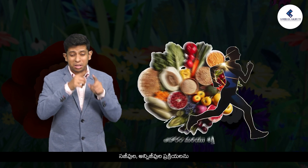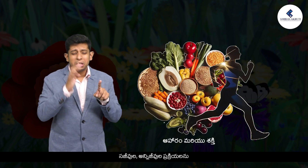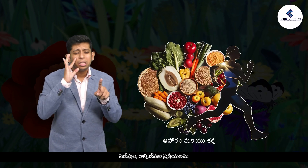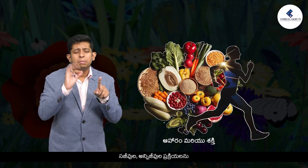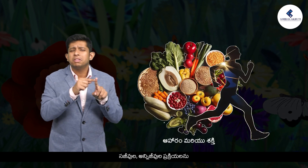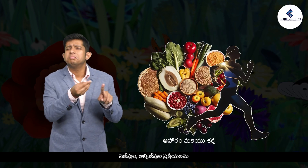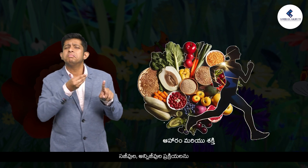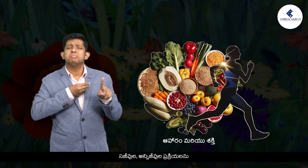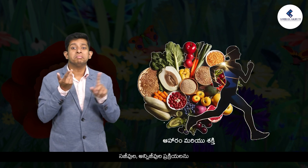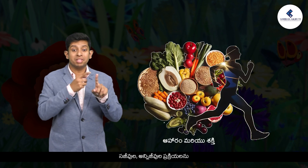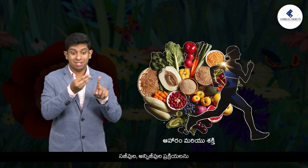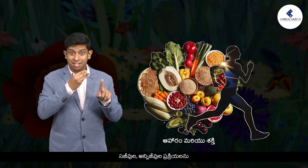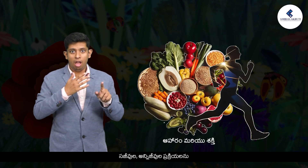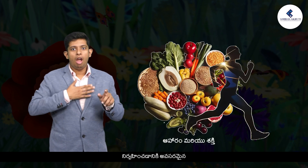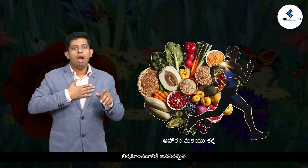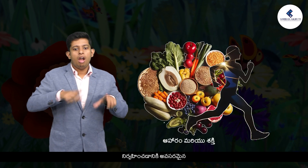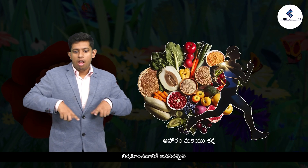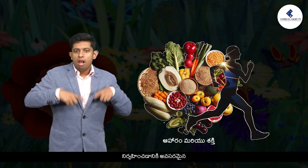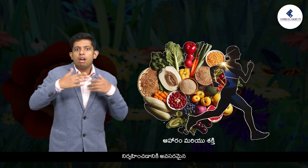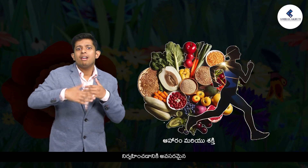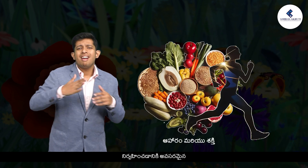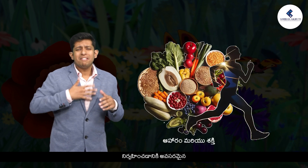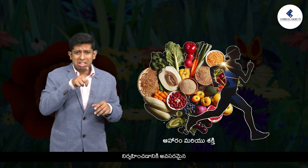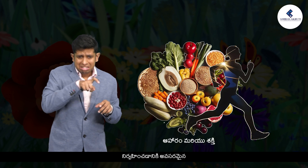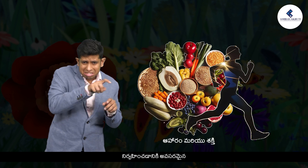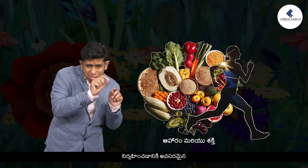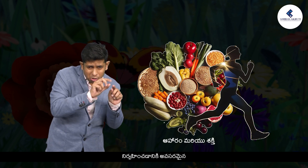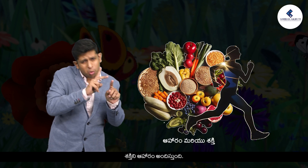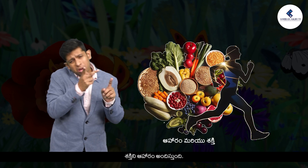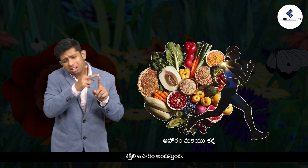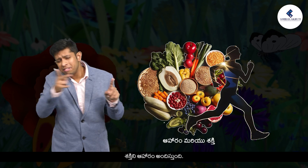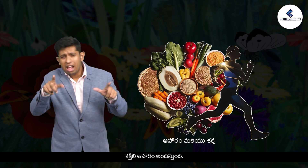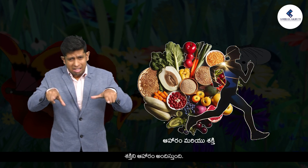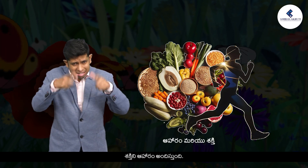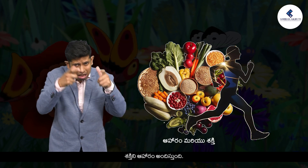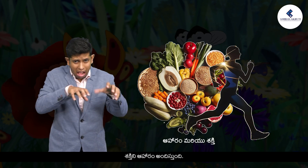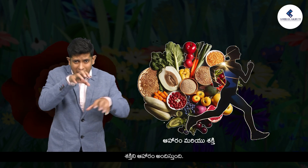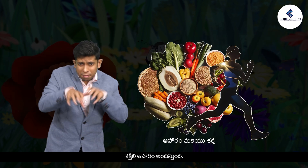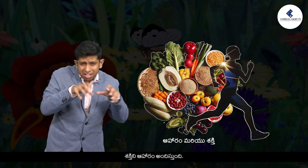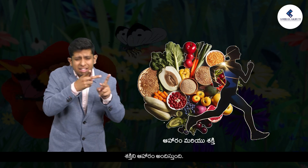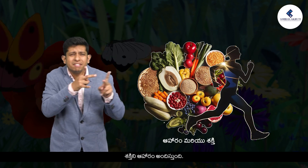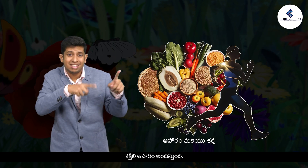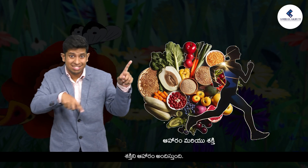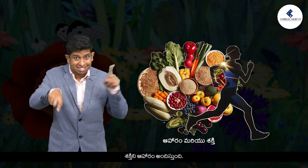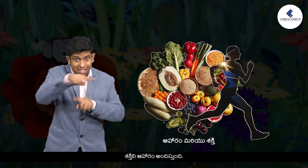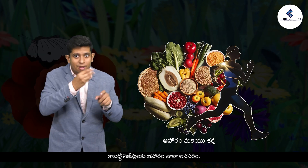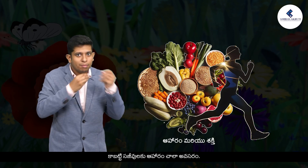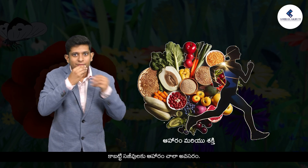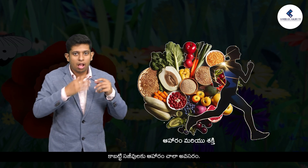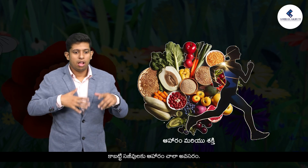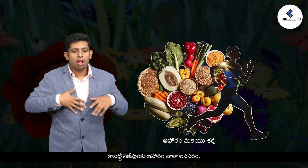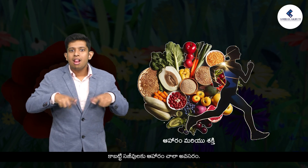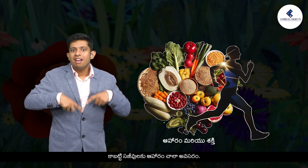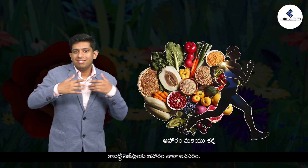సజీవుల అన్ని జీవుల ప్రక్రియలను నిర్వహించటానికి అవసరమైన శక్తిని ఆహారం అందిస్తుంది.